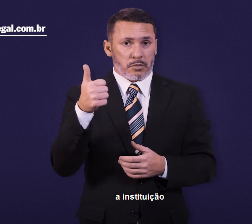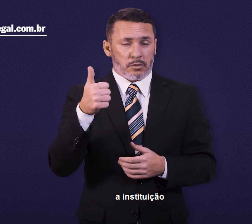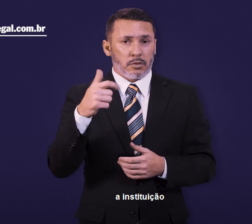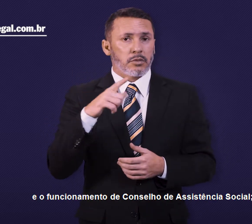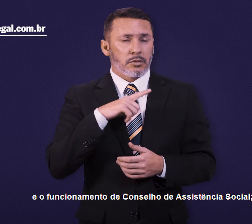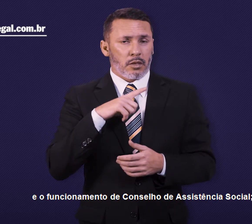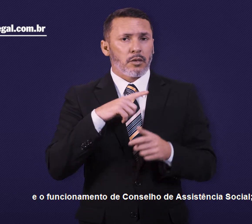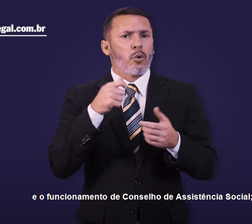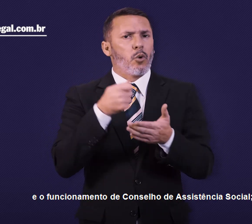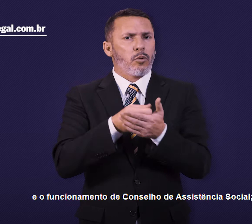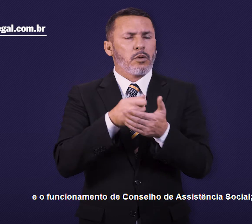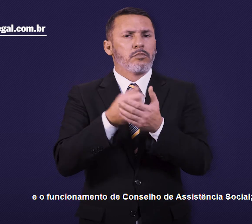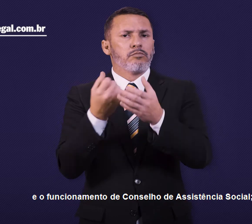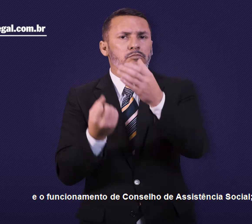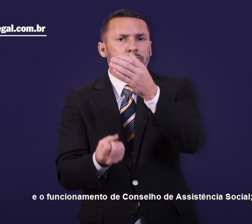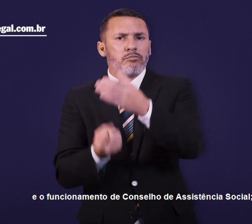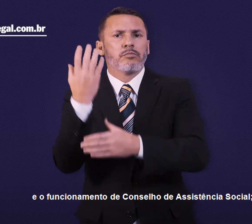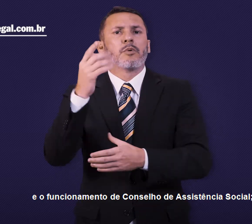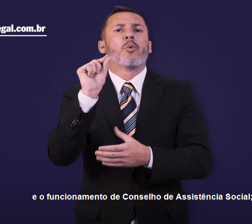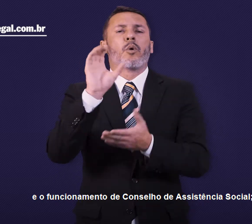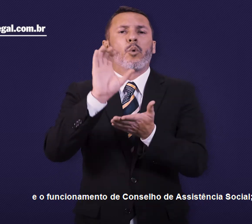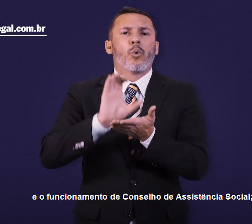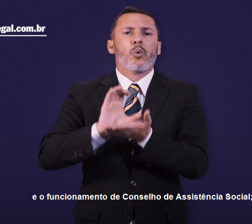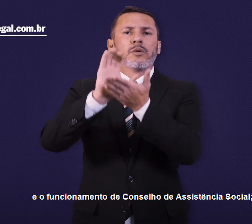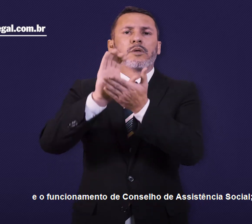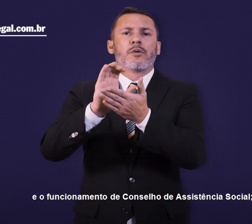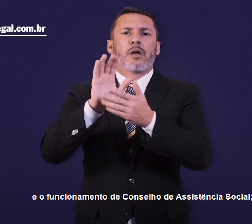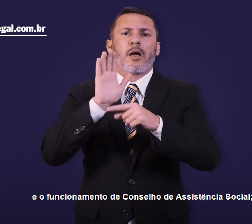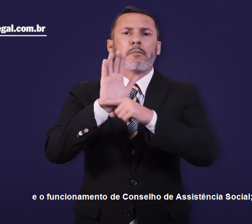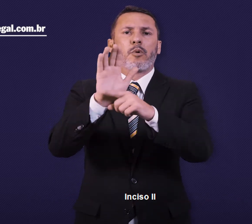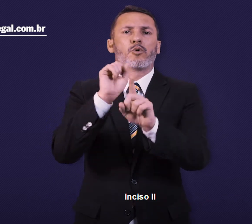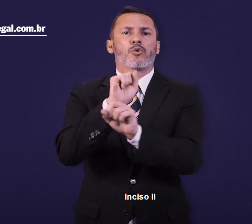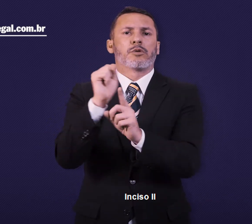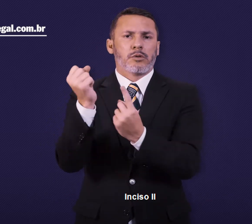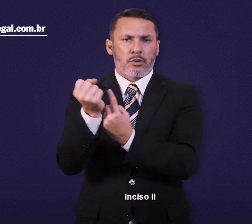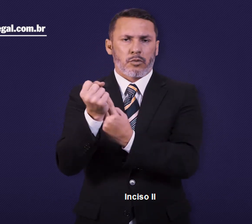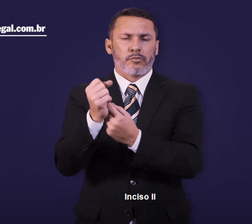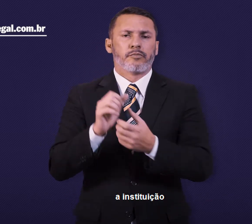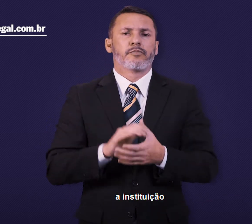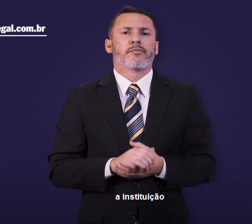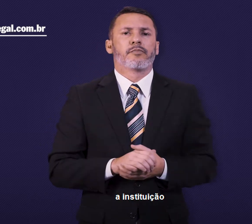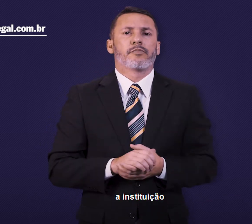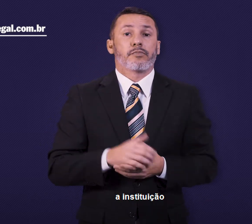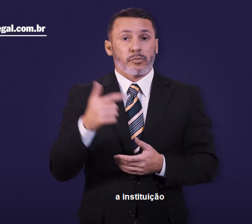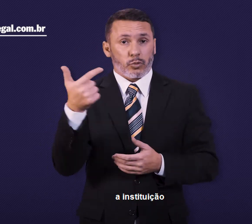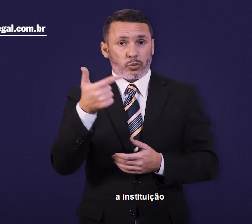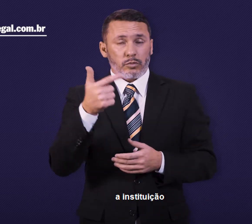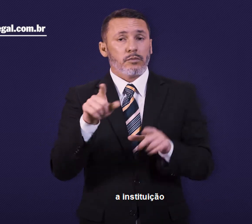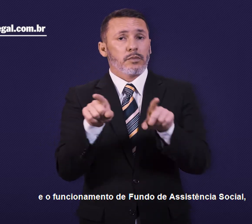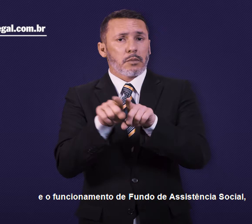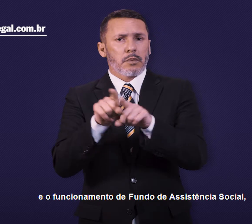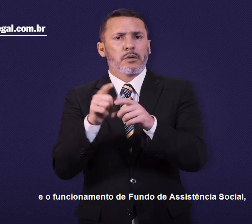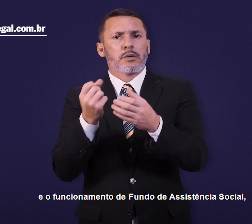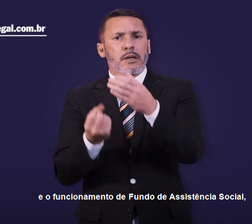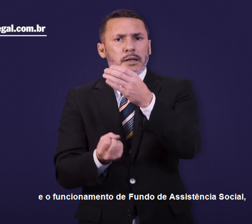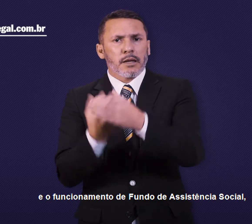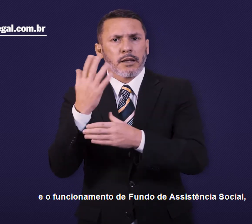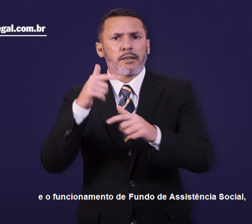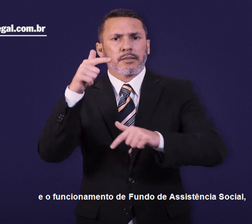instituição e o funcionamento de Conselho de Assistência Social. Inciso 2. A instituição e o funcionamento de Fundo